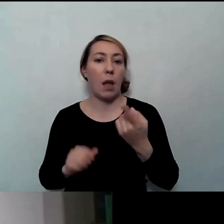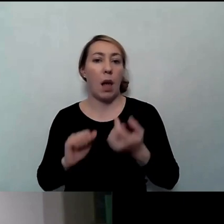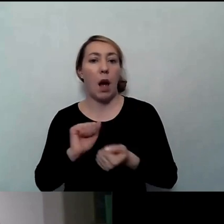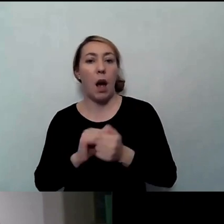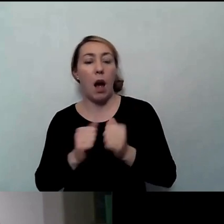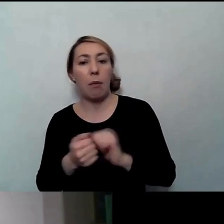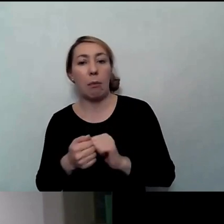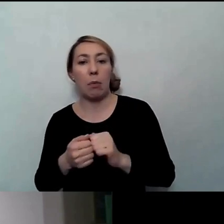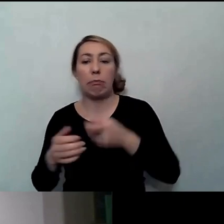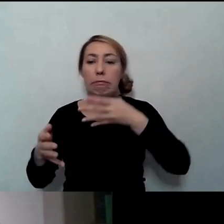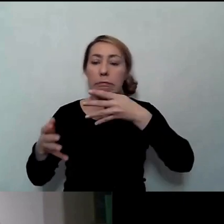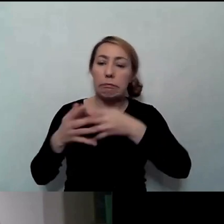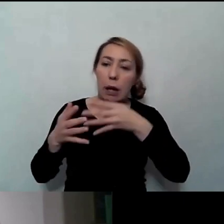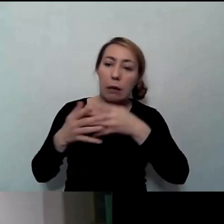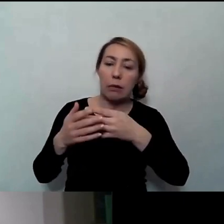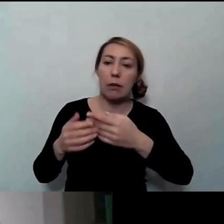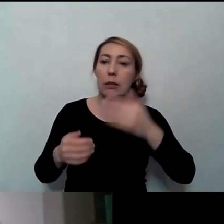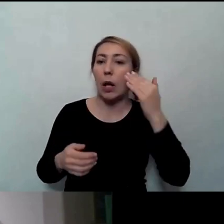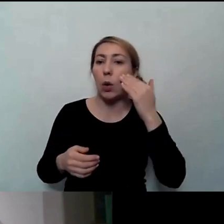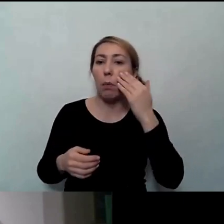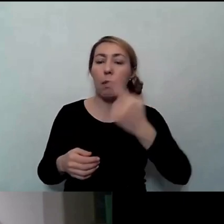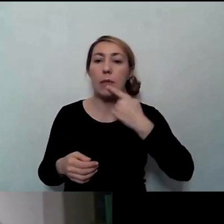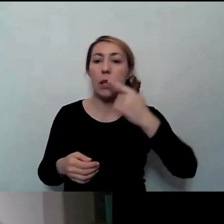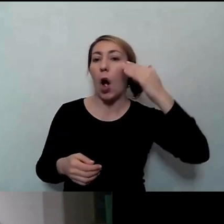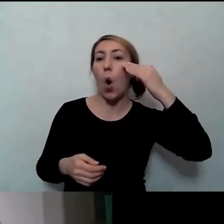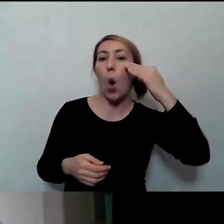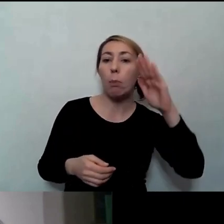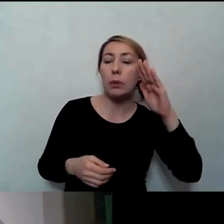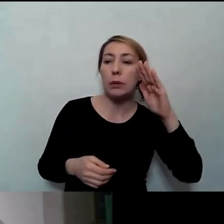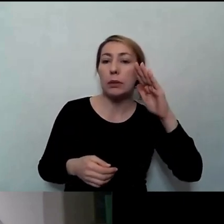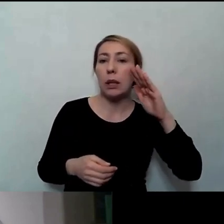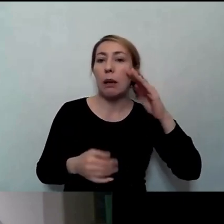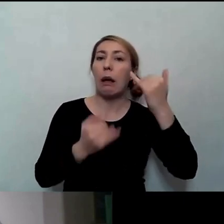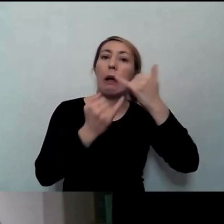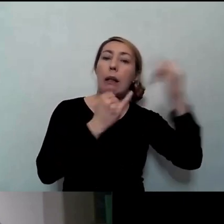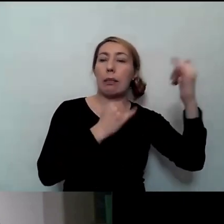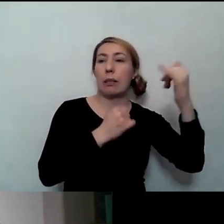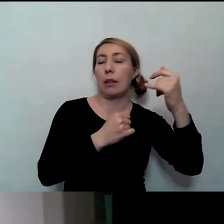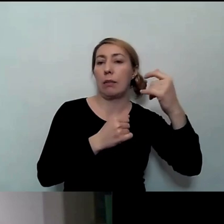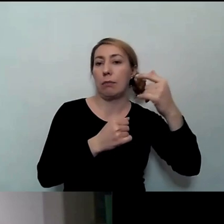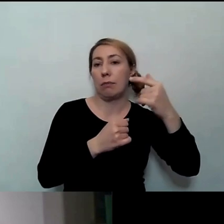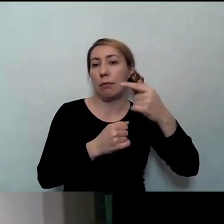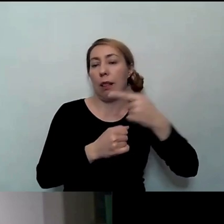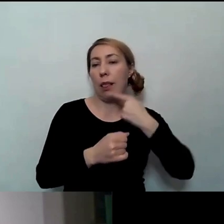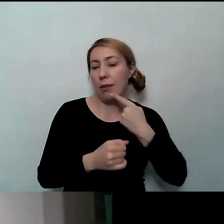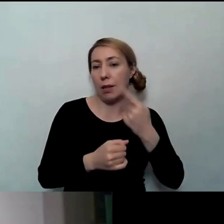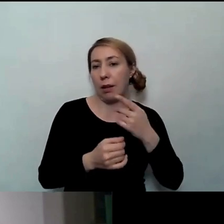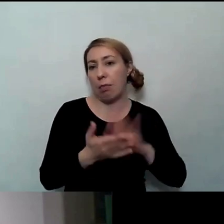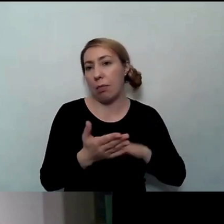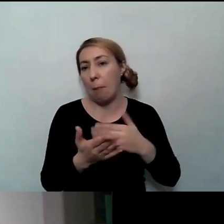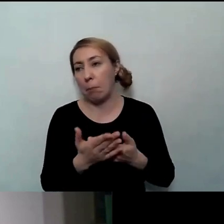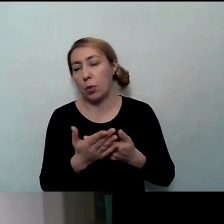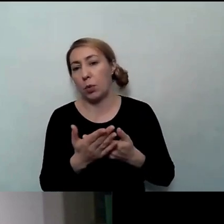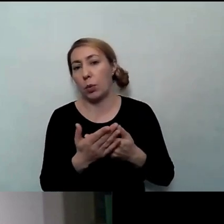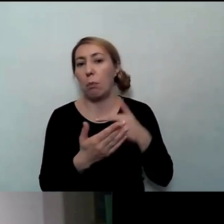jak bada się też znajomość języka obcego z innych języków, tak? Czyli mam tu na myśli,